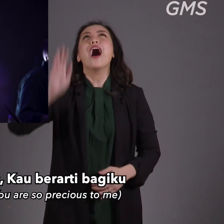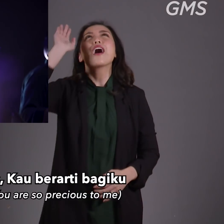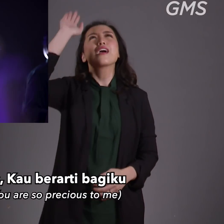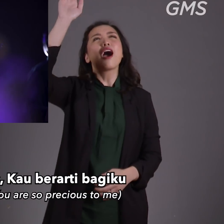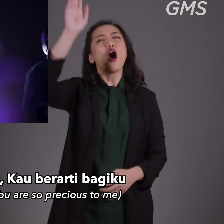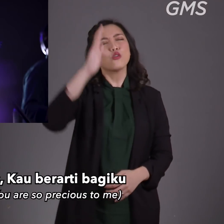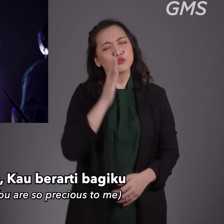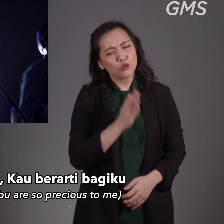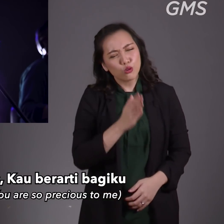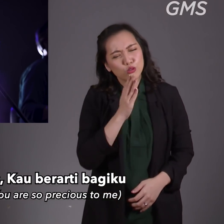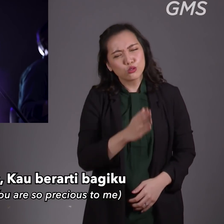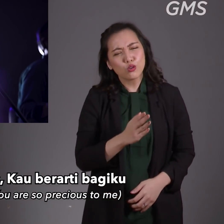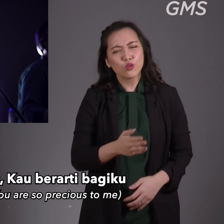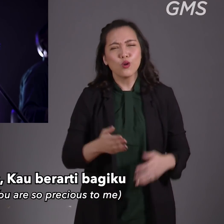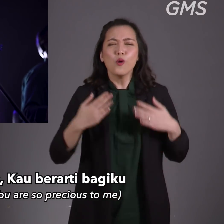Yesus, Kau